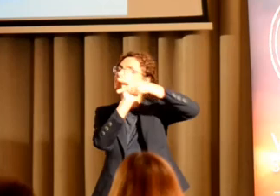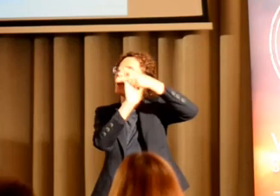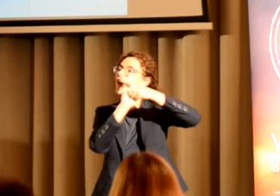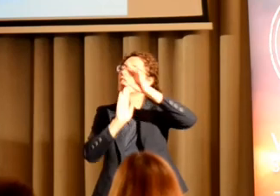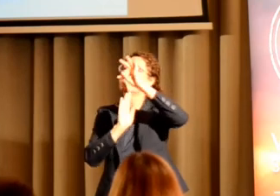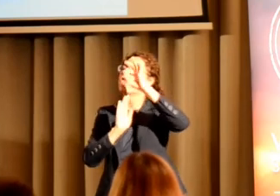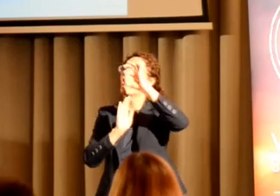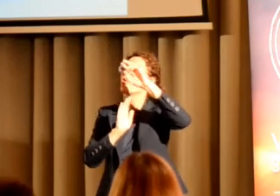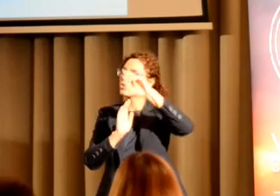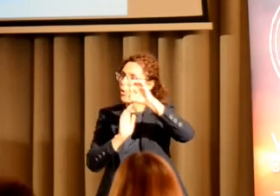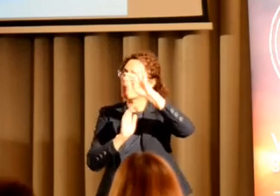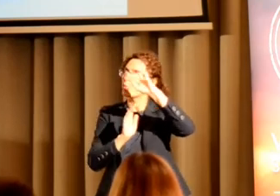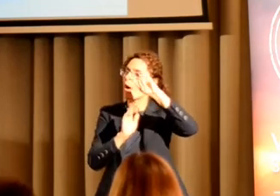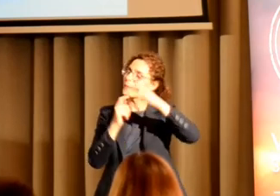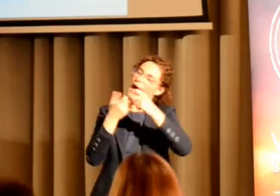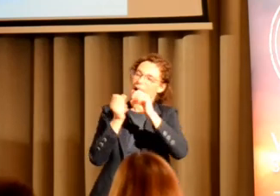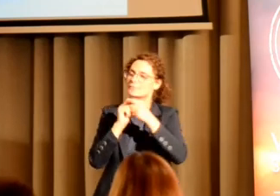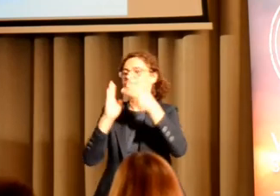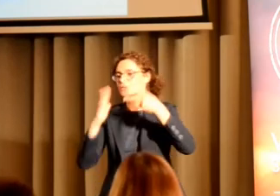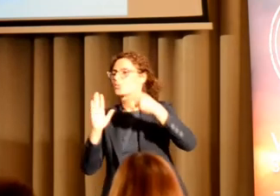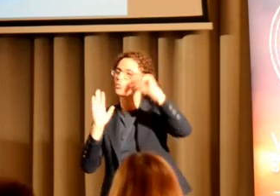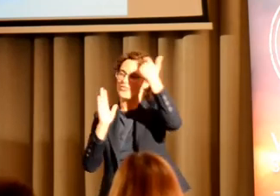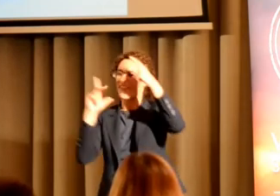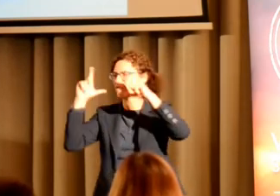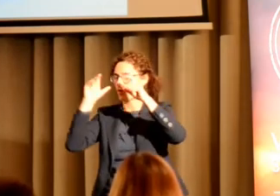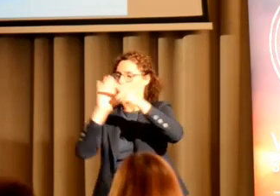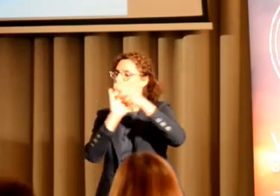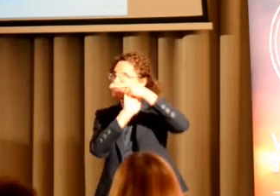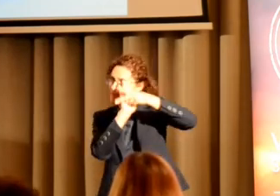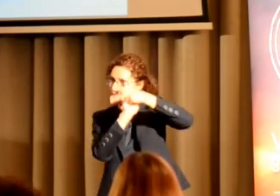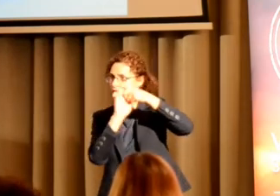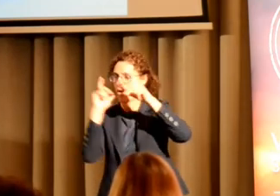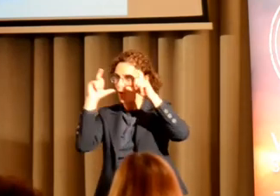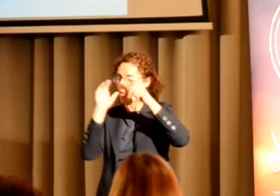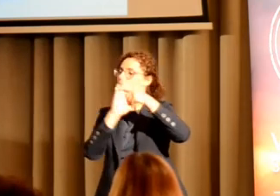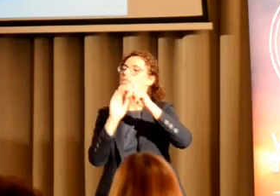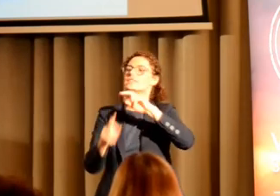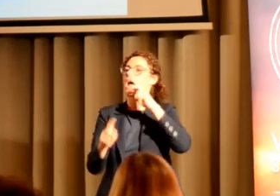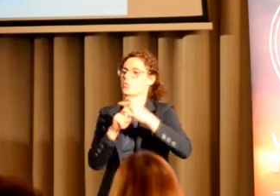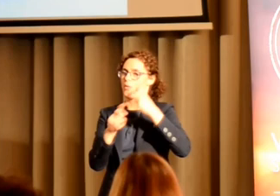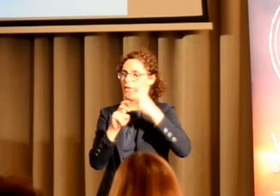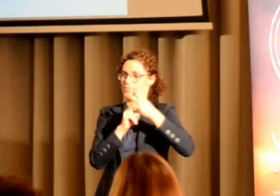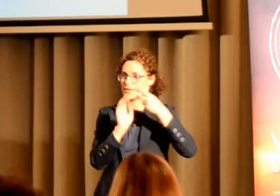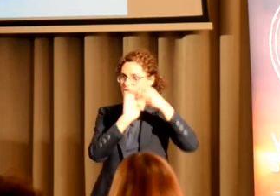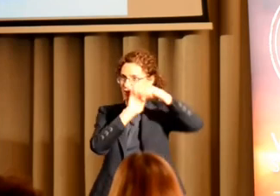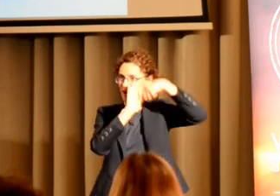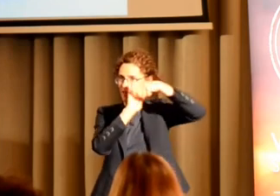zasadzie wideopułapek, bo nagrywamy wilki najczęściej na tych automatycznych kamerach.